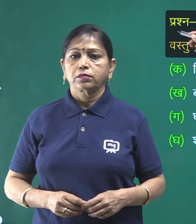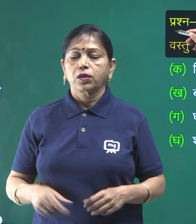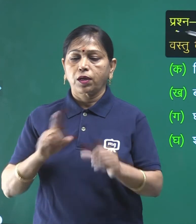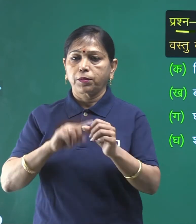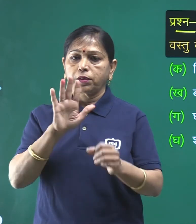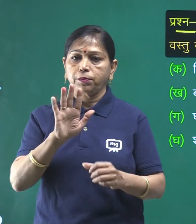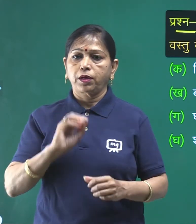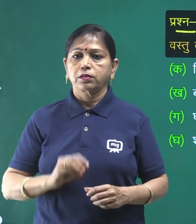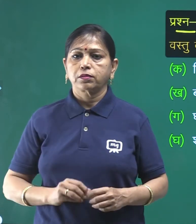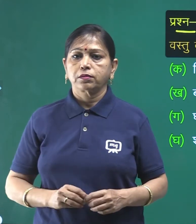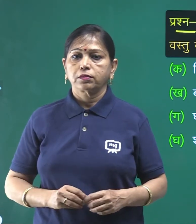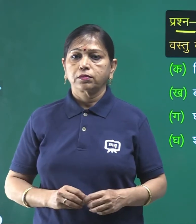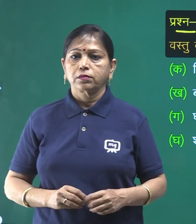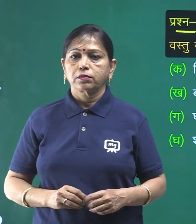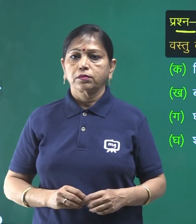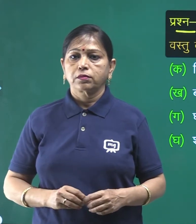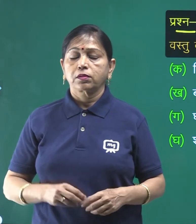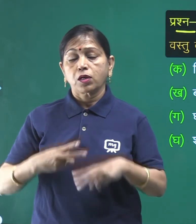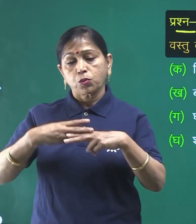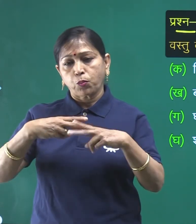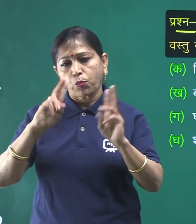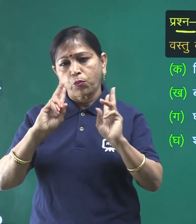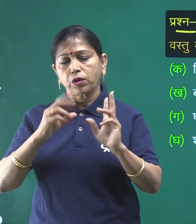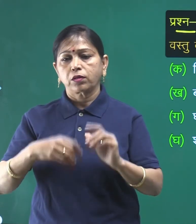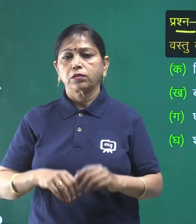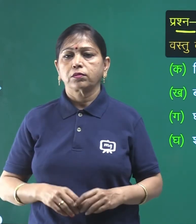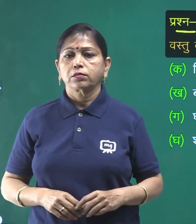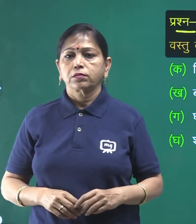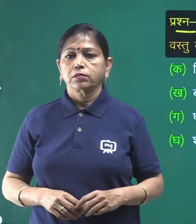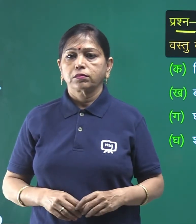प्रश्न 5 स्वतंत्रता पूर्वक